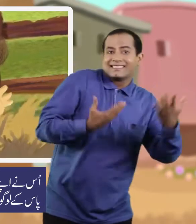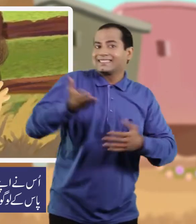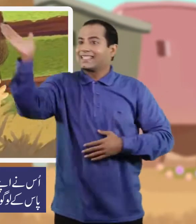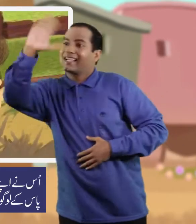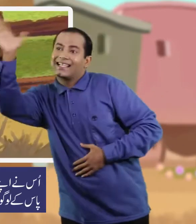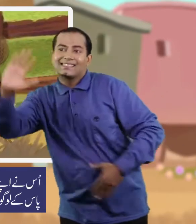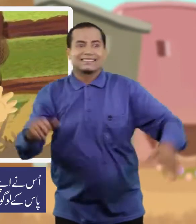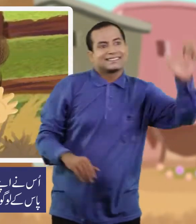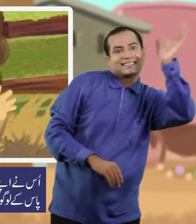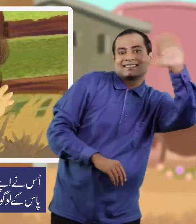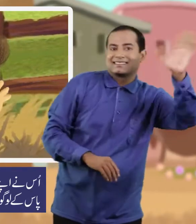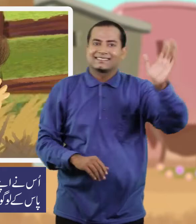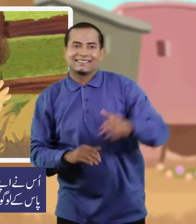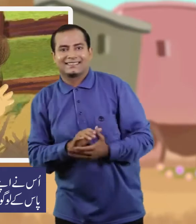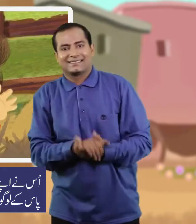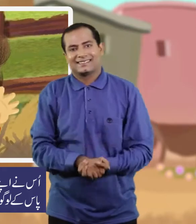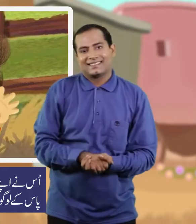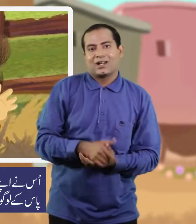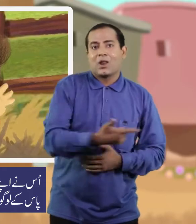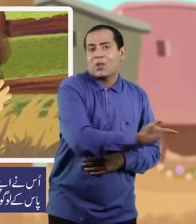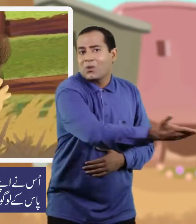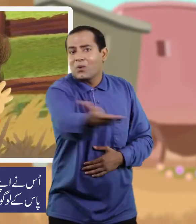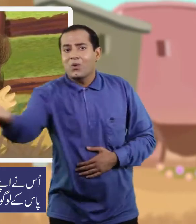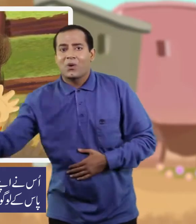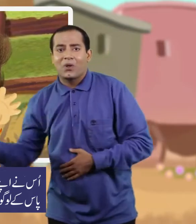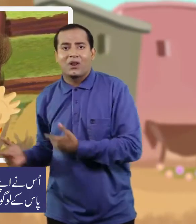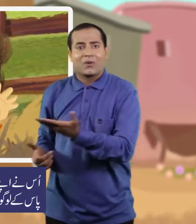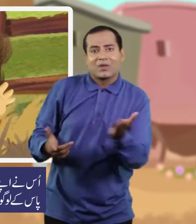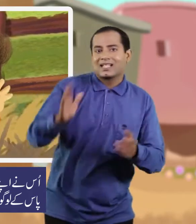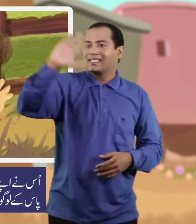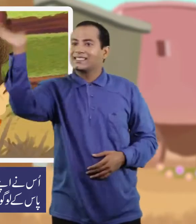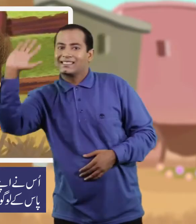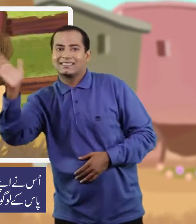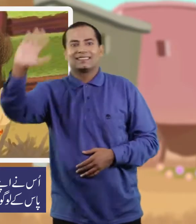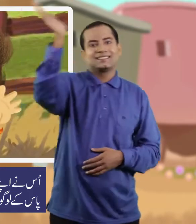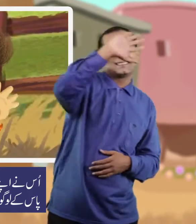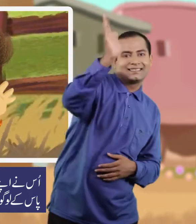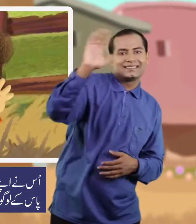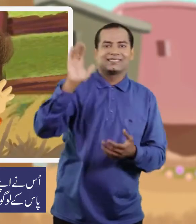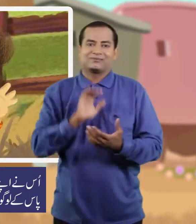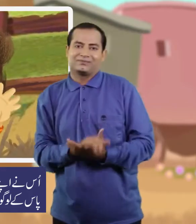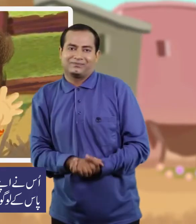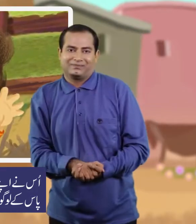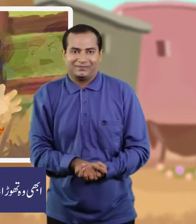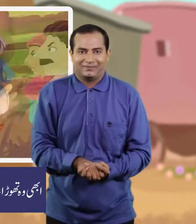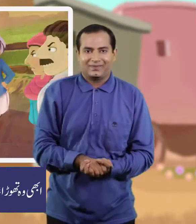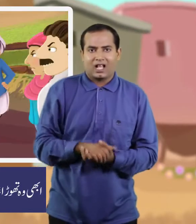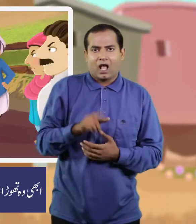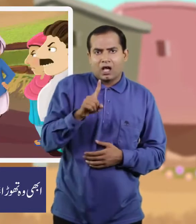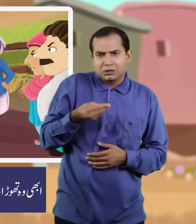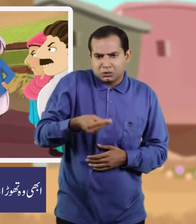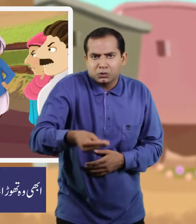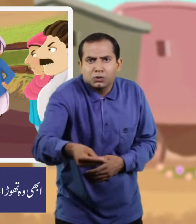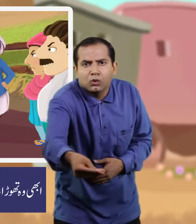बैट कर बहुत खुश हुआ और आस पास के लोगों को खुशी से हाथ हिलाता रहा. अभी वो